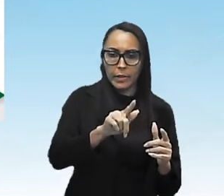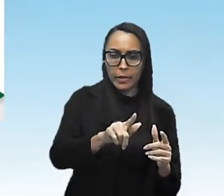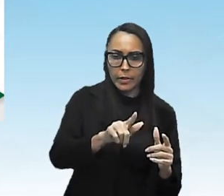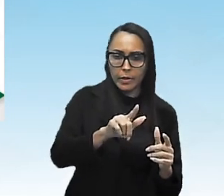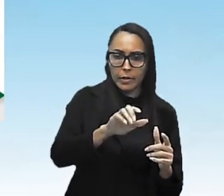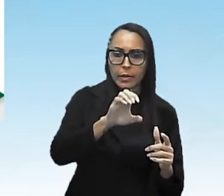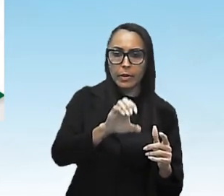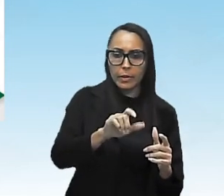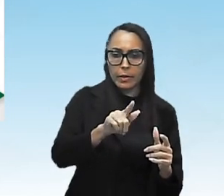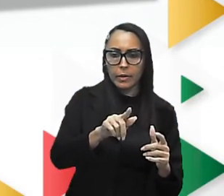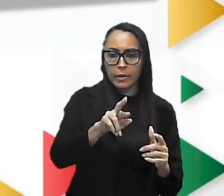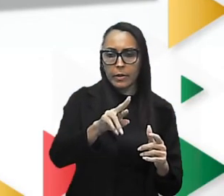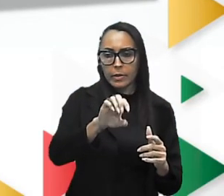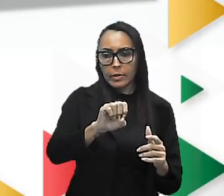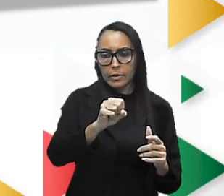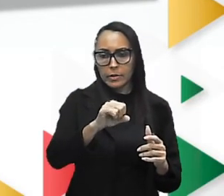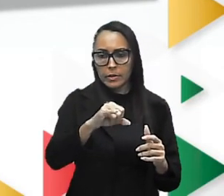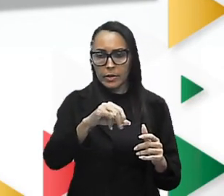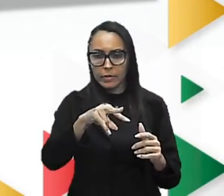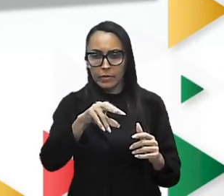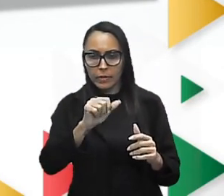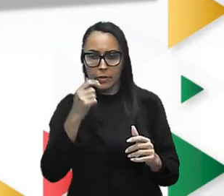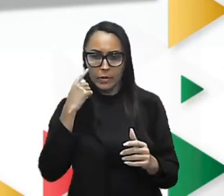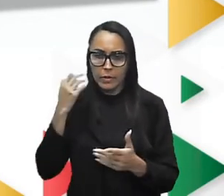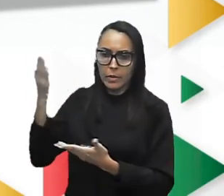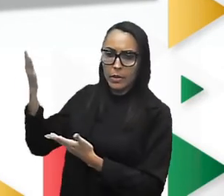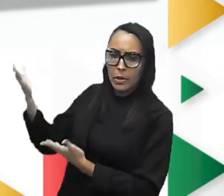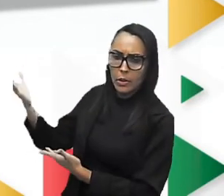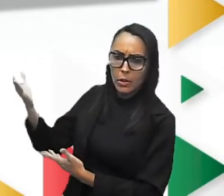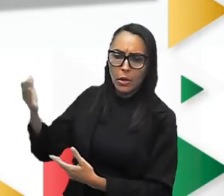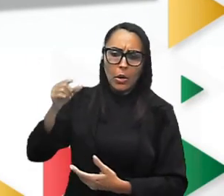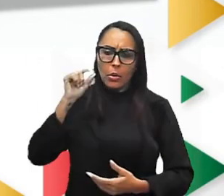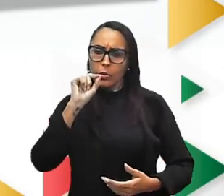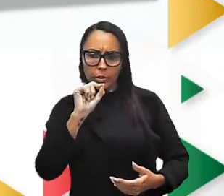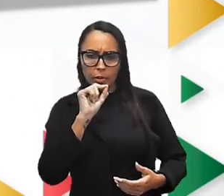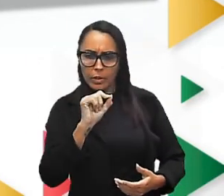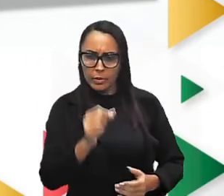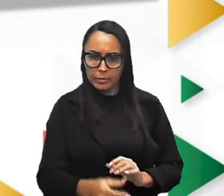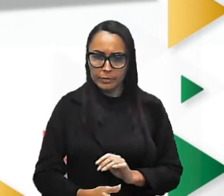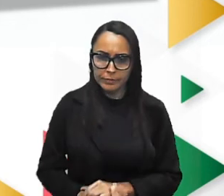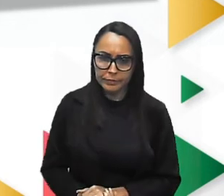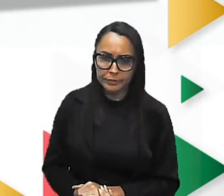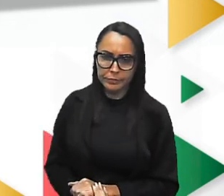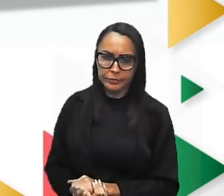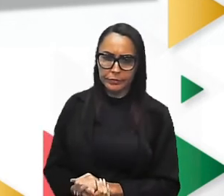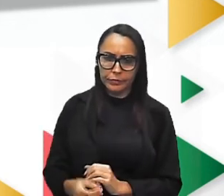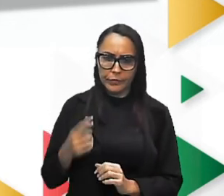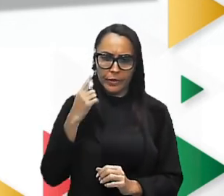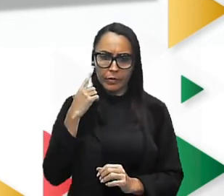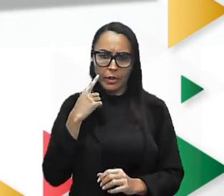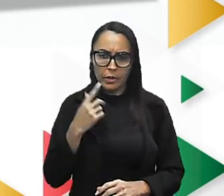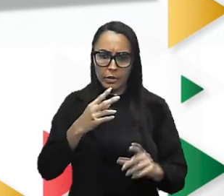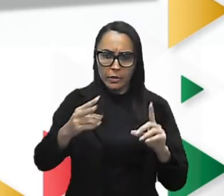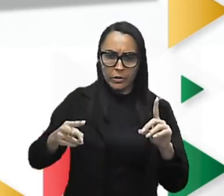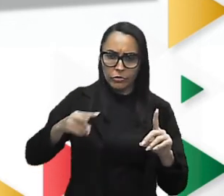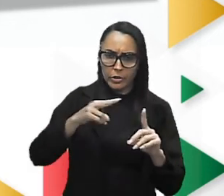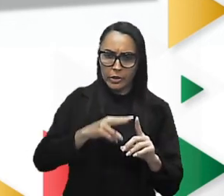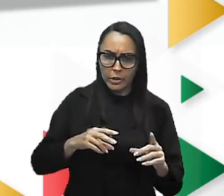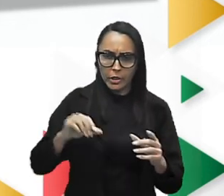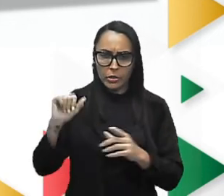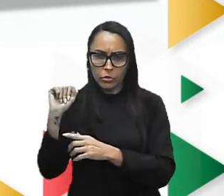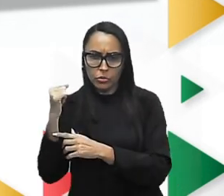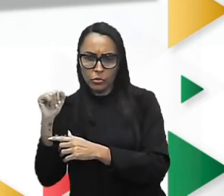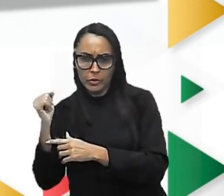alta, certo? Vamos ver aqui. O que é regressiva? É válido destacar que muitos substantivos